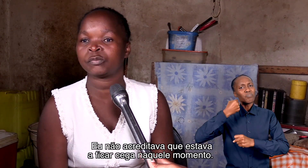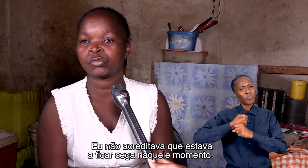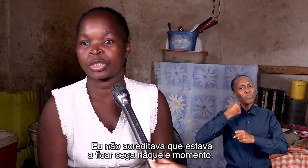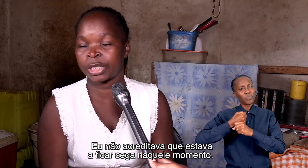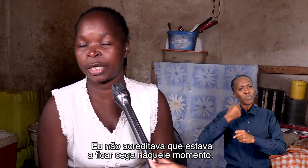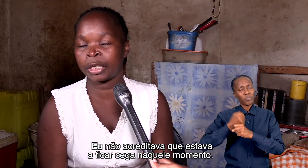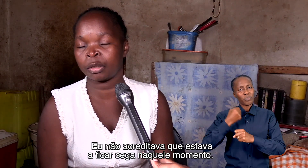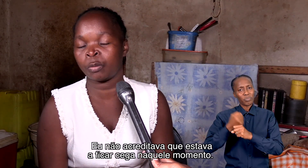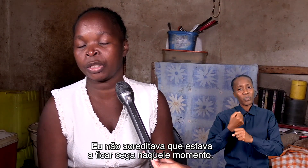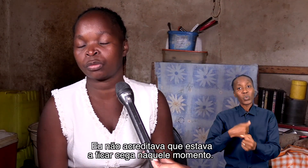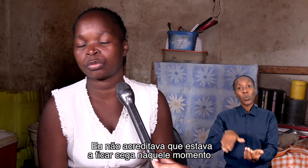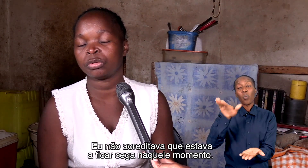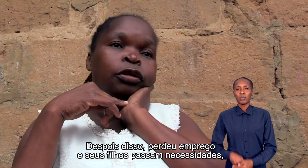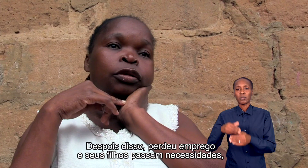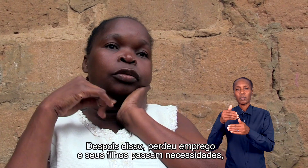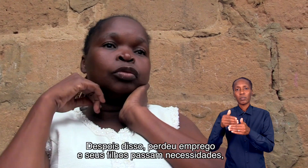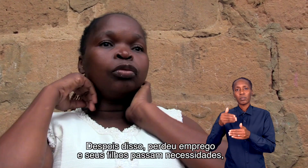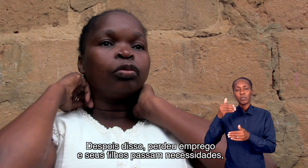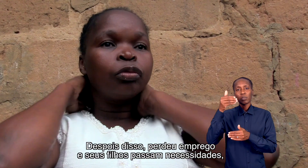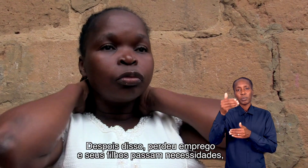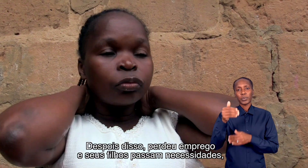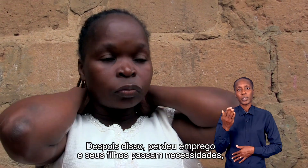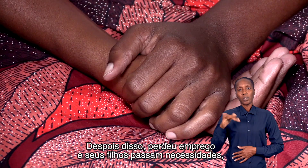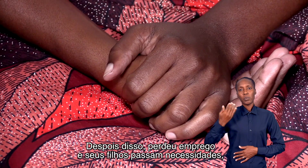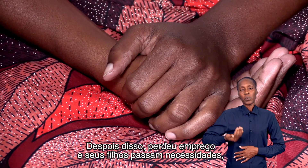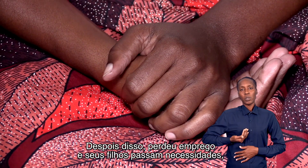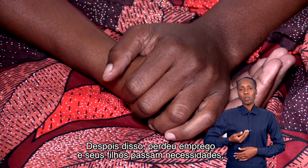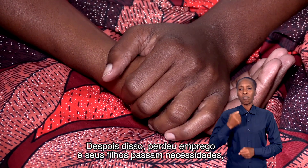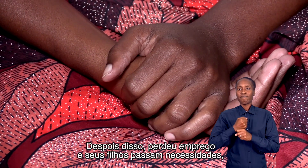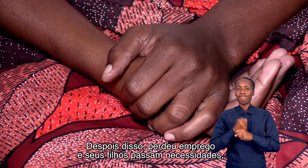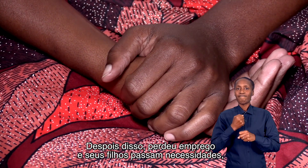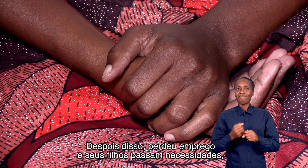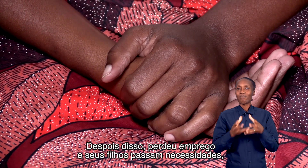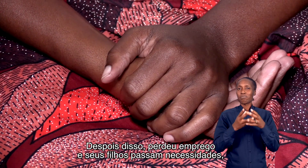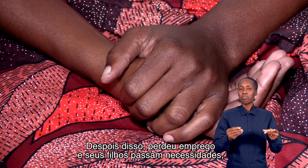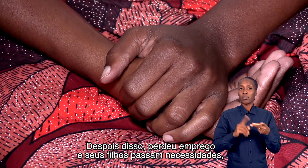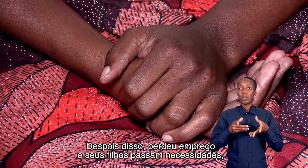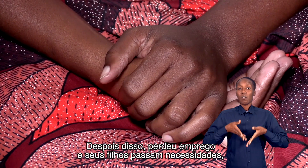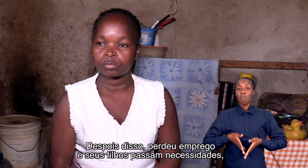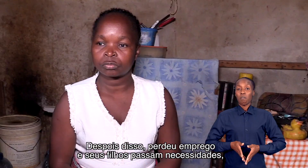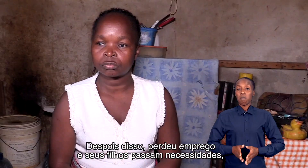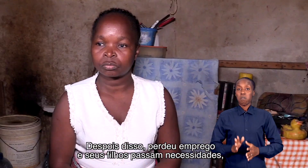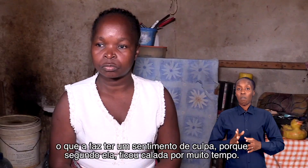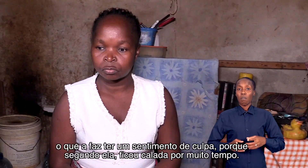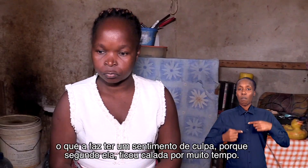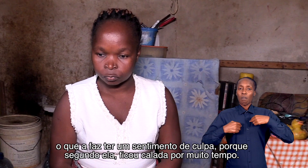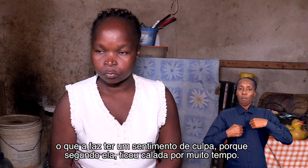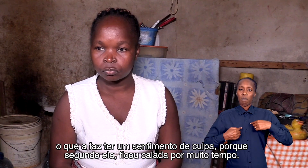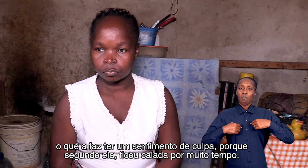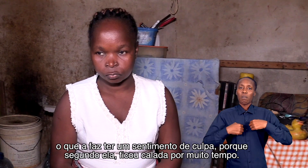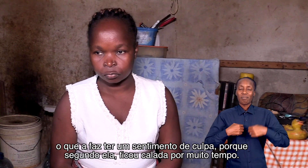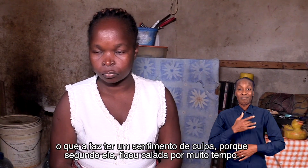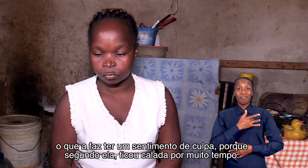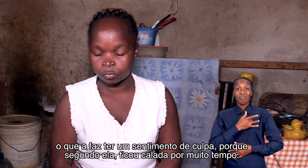ficar cega naquele momento. Depois disso, perdeu o emprego e seus filhos passam necessidades, o que a faz